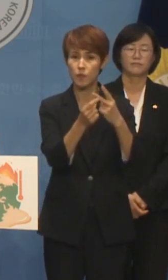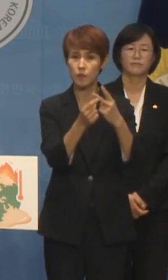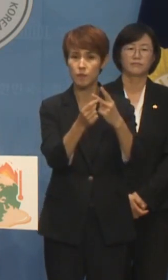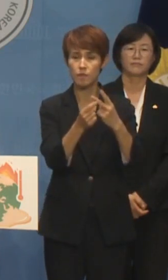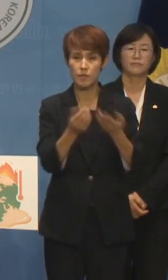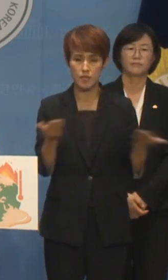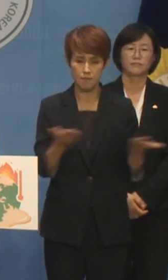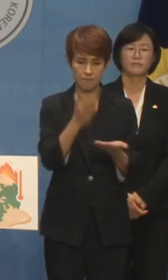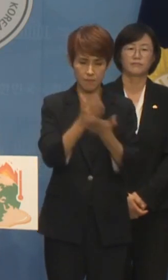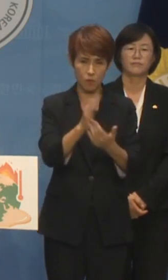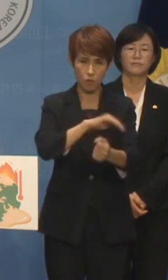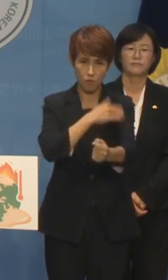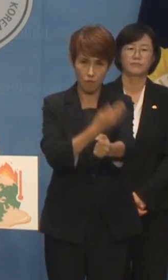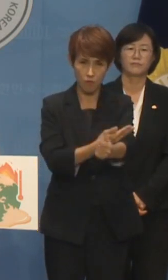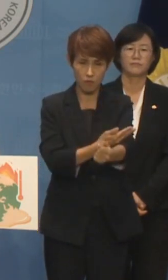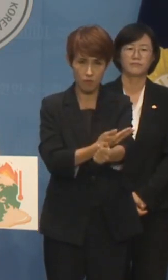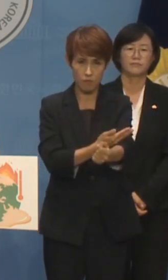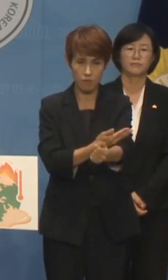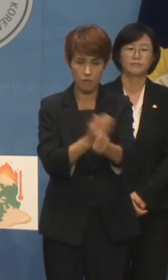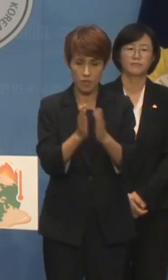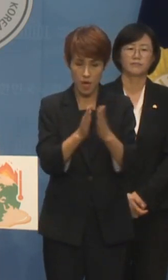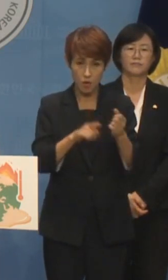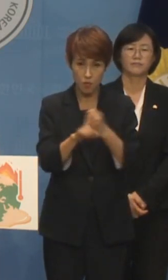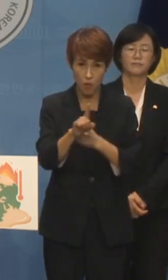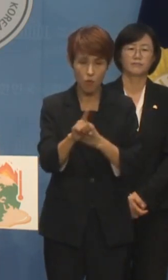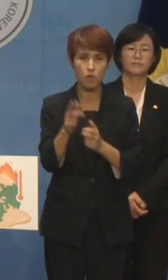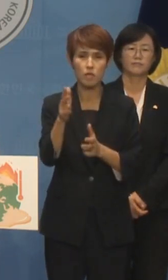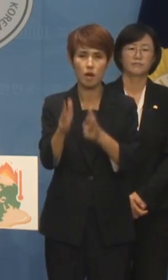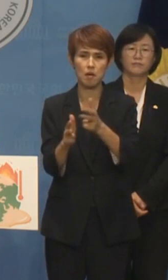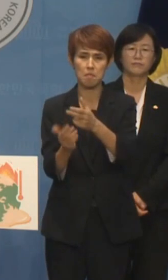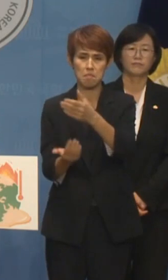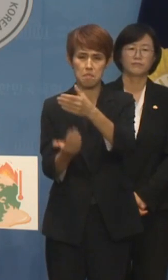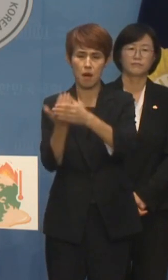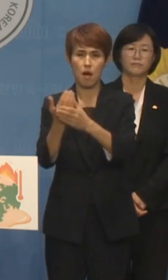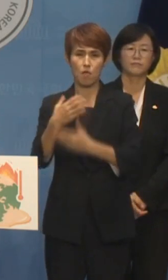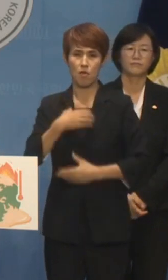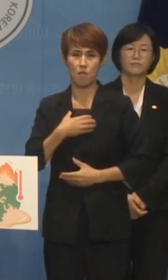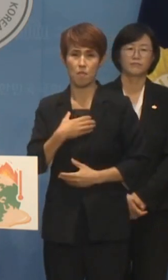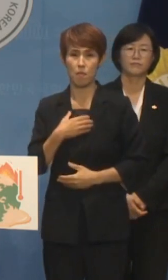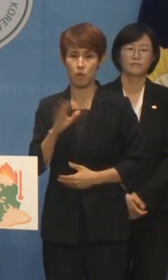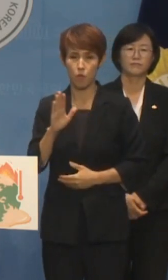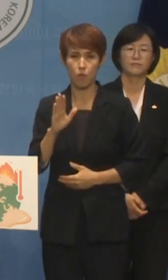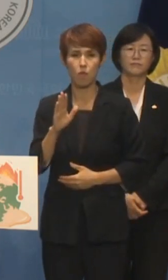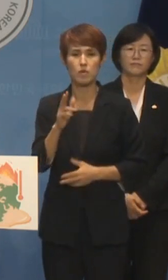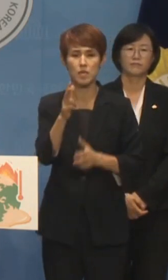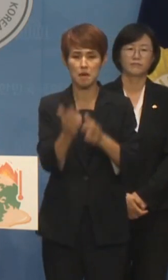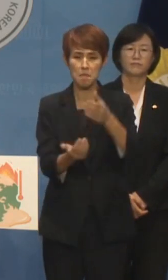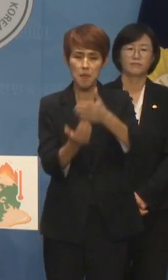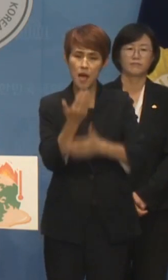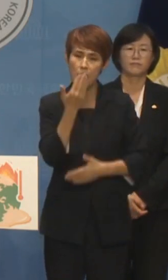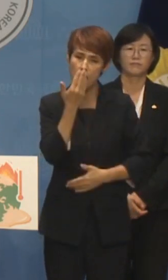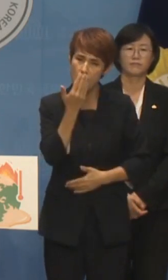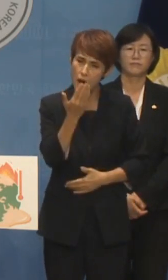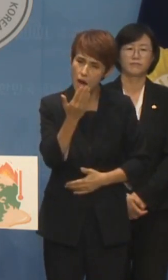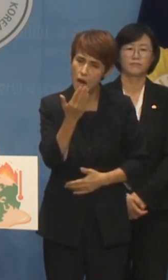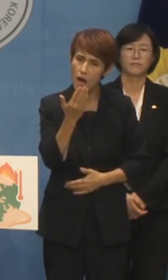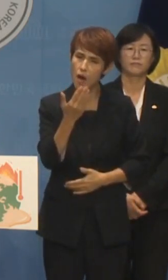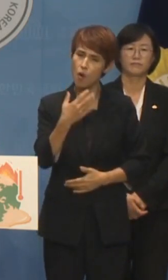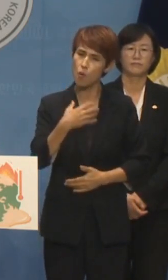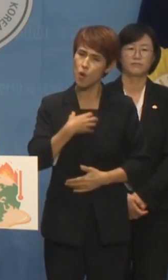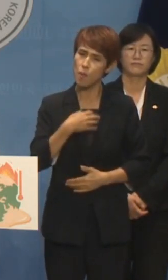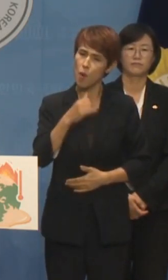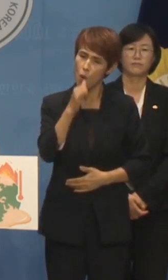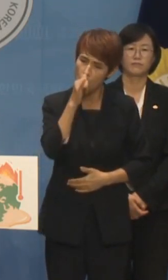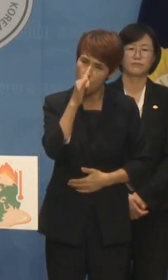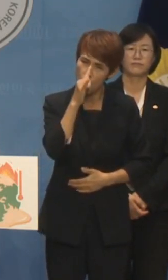작업 중지권의 발동 사유를 산업재해의 급박한 위험이 아닌 산재 발생 가능성을 인지한